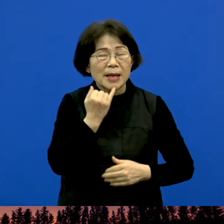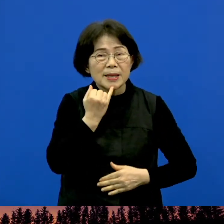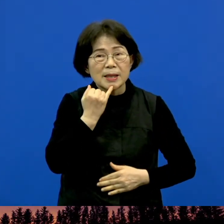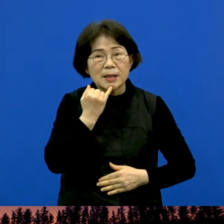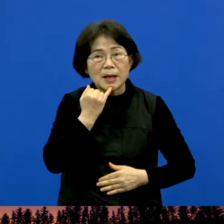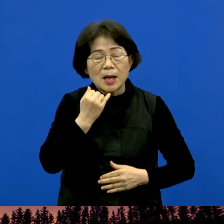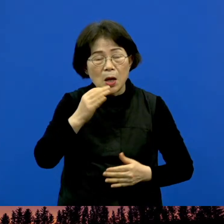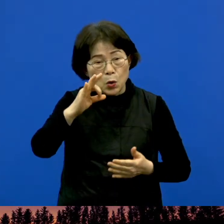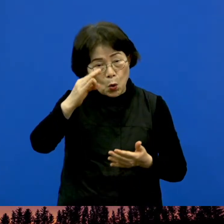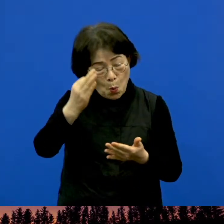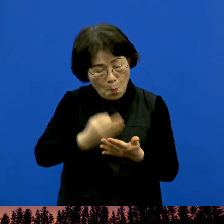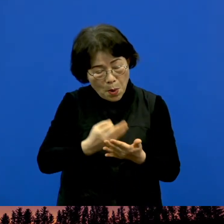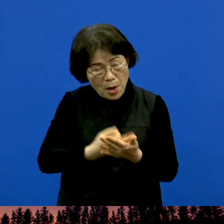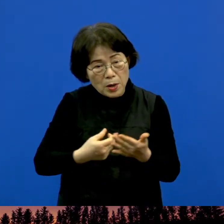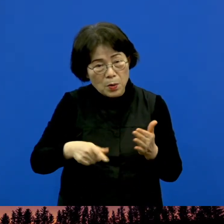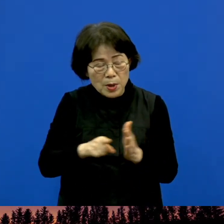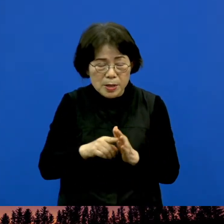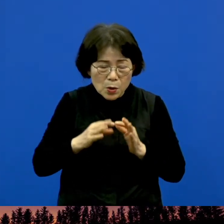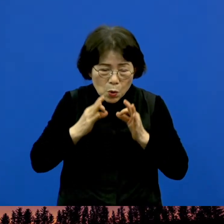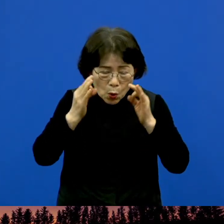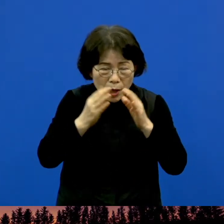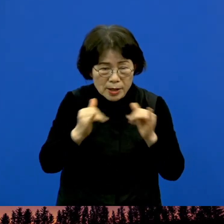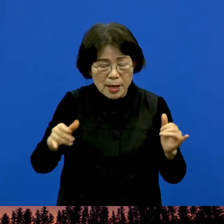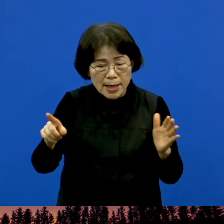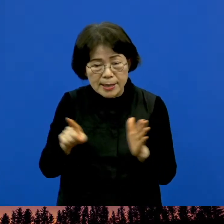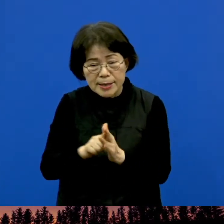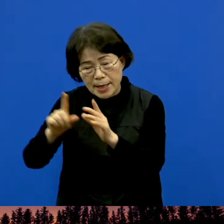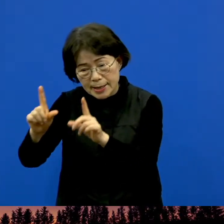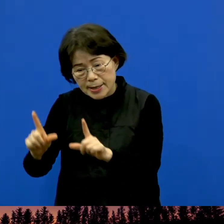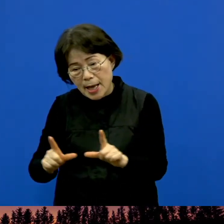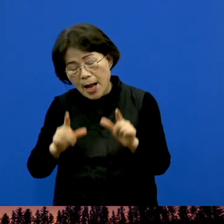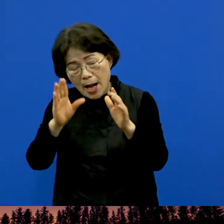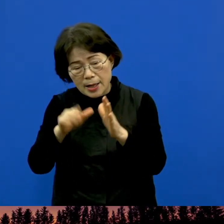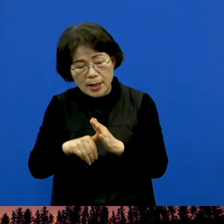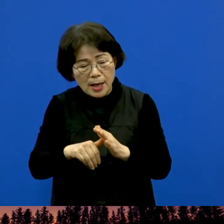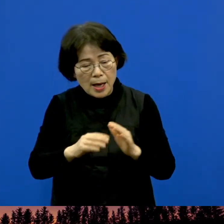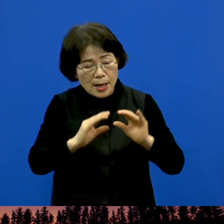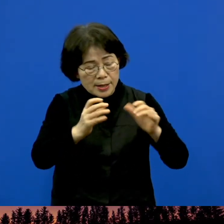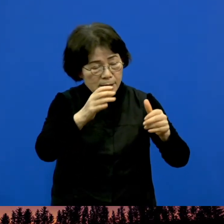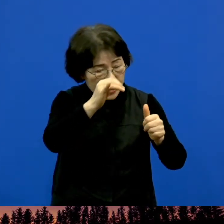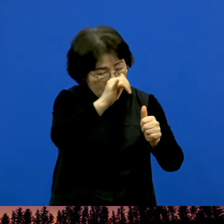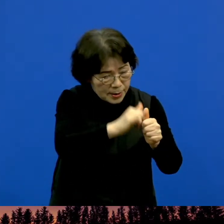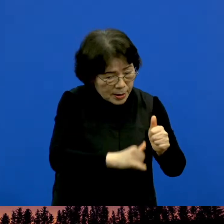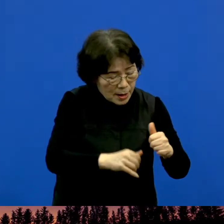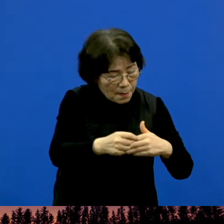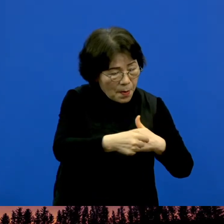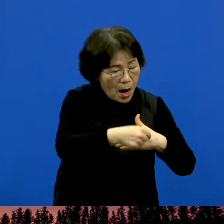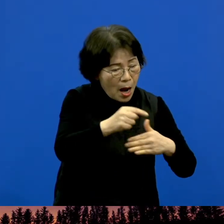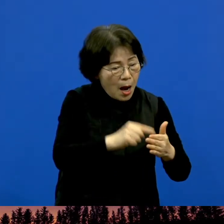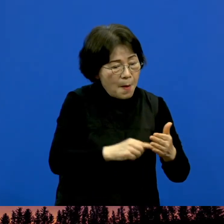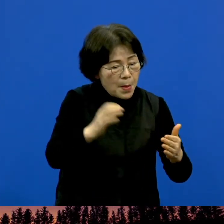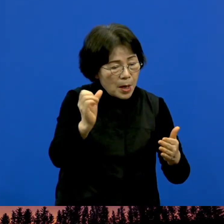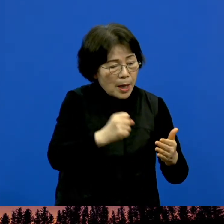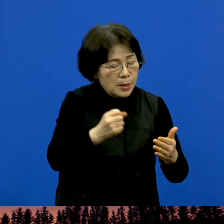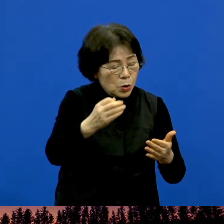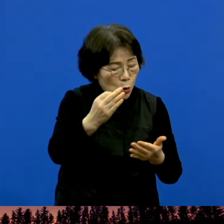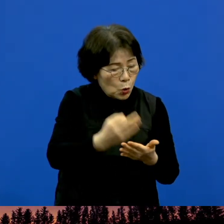여러분 돈을 벌기 위해서만 노력하는 사람과 신앙생활을 하면서 세상을 섬길 마음으로 돈을 버는 사람은